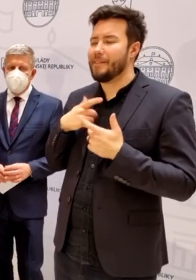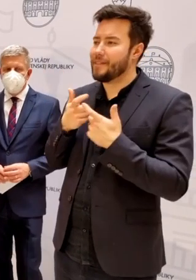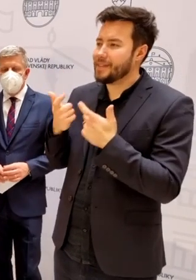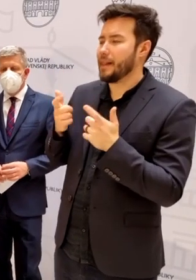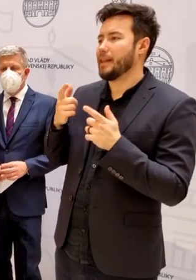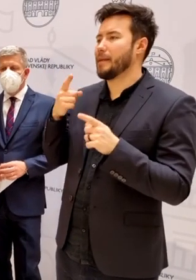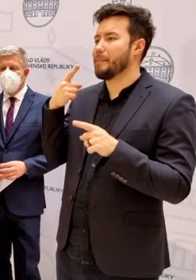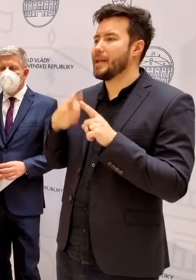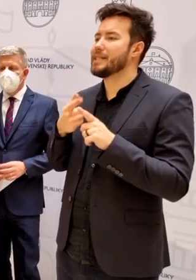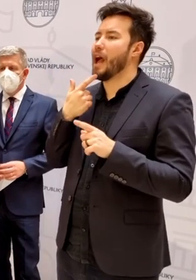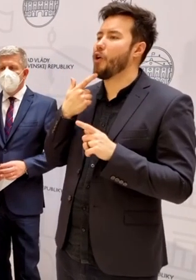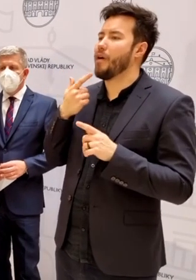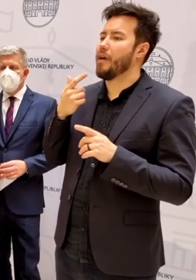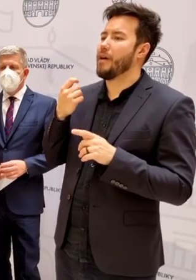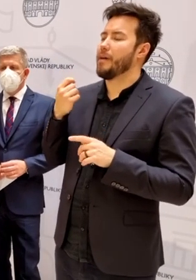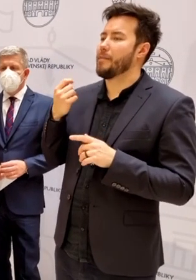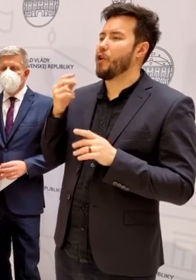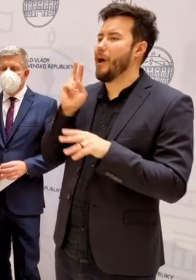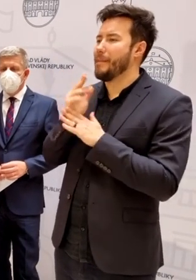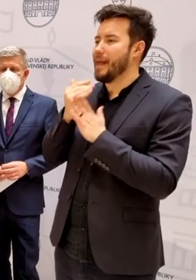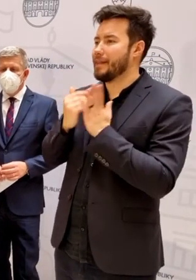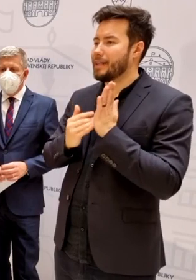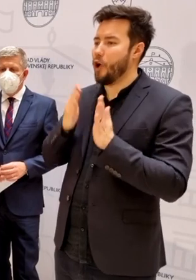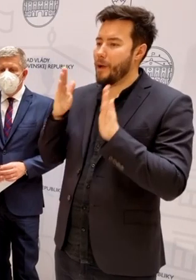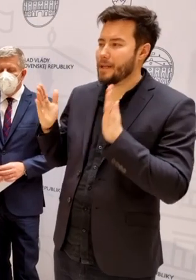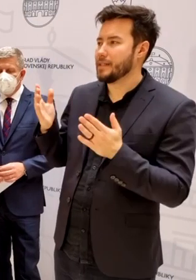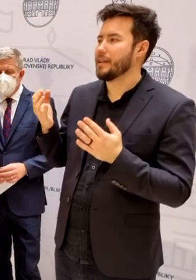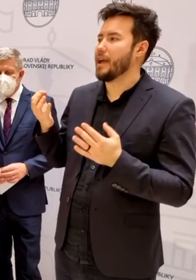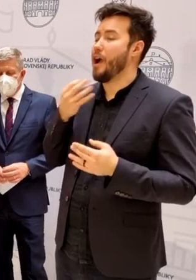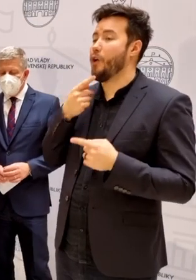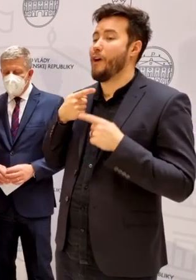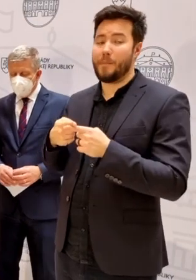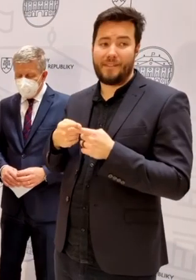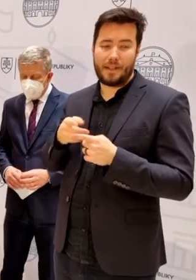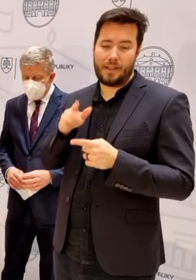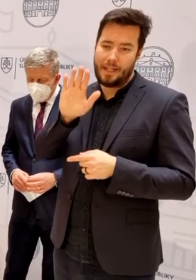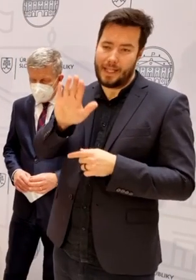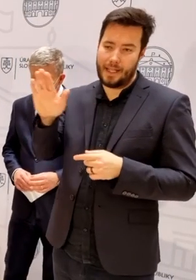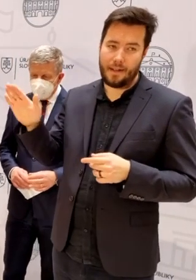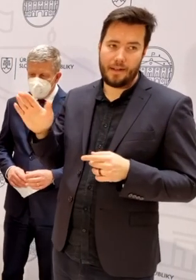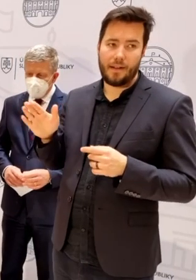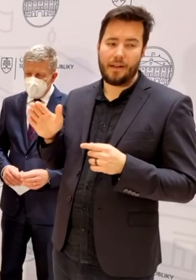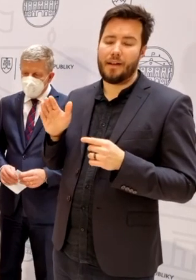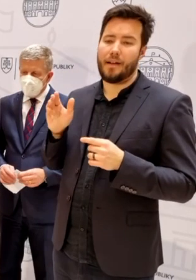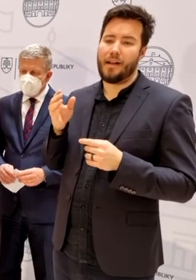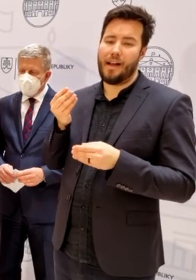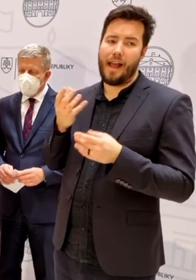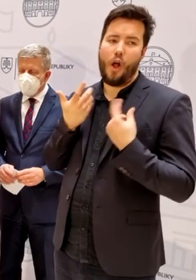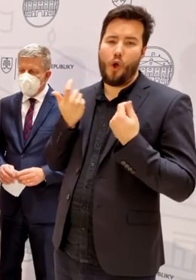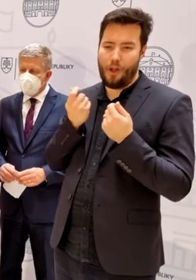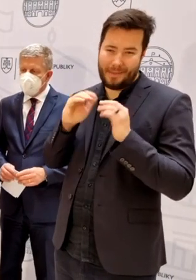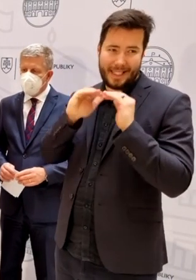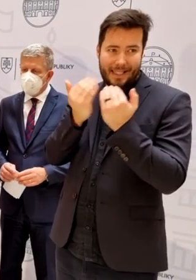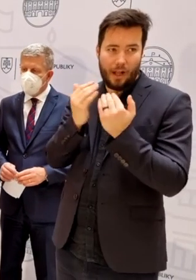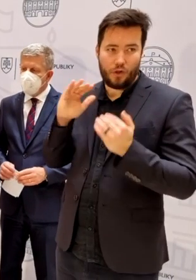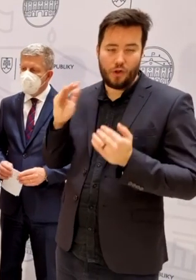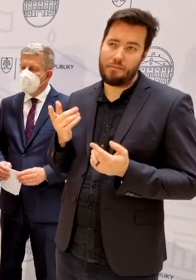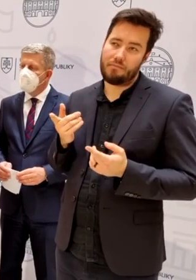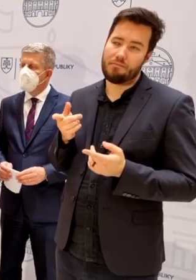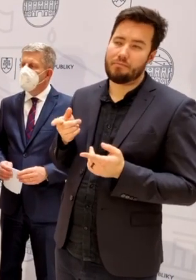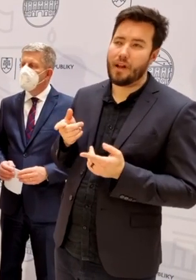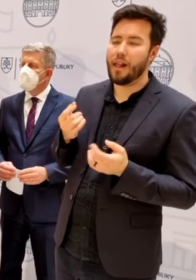tými opatreniami, aký to bude mať dopad na ich daný konkrétny sektor, ale skôr to už